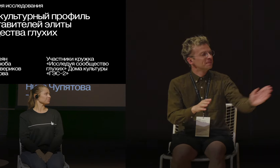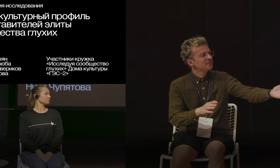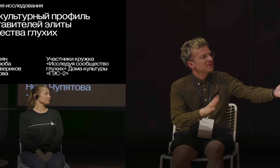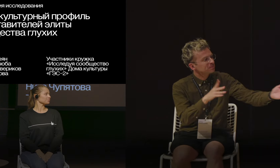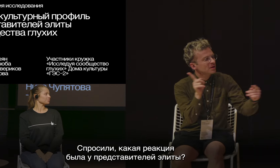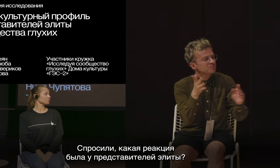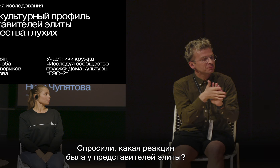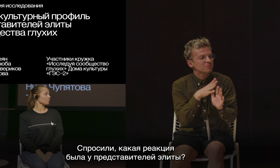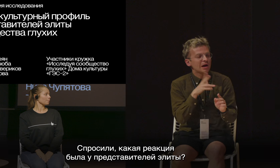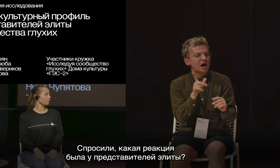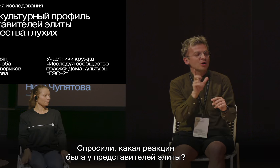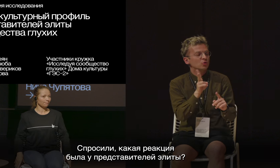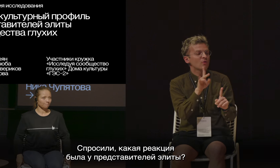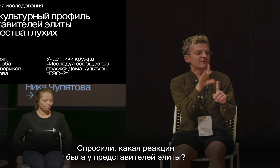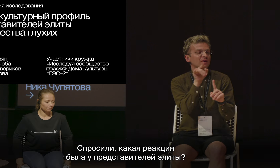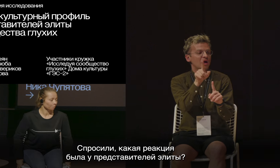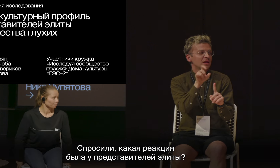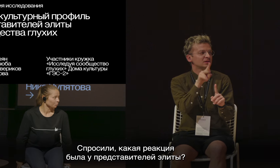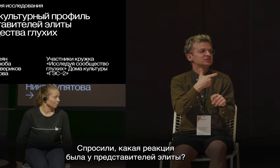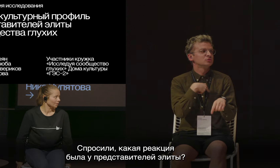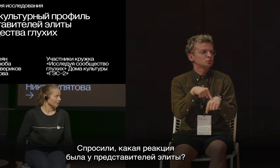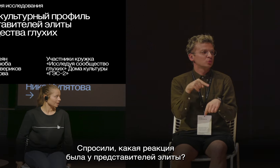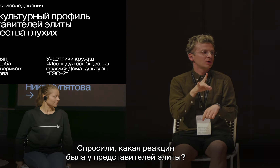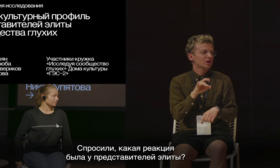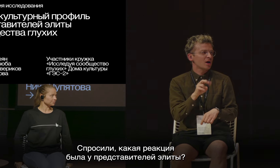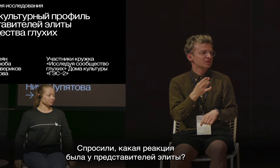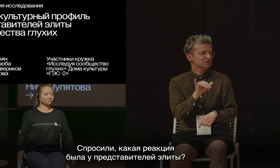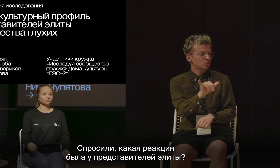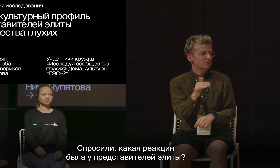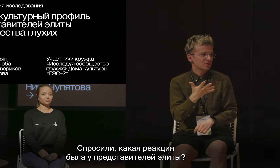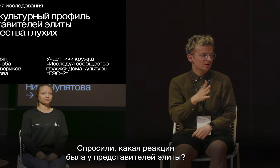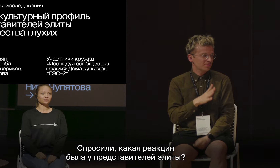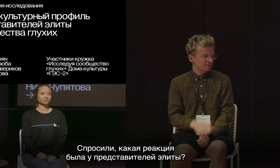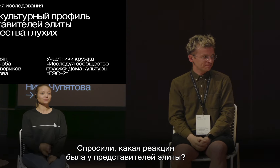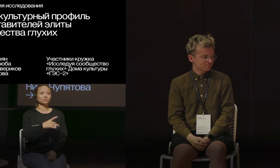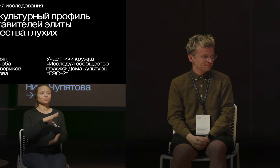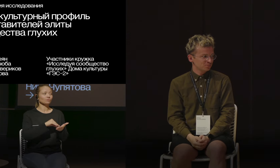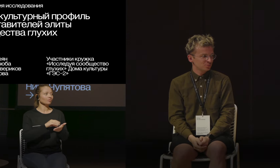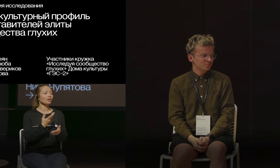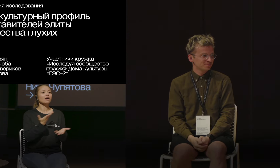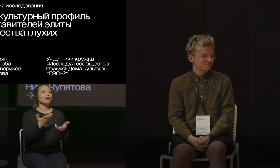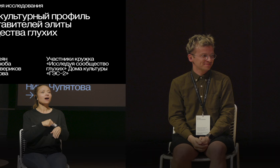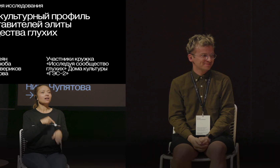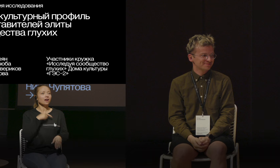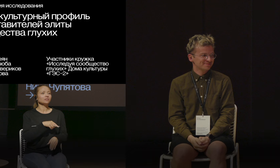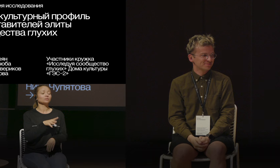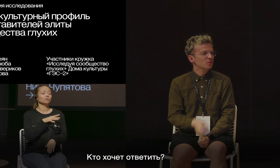Так, непонятен был вопрос. Еще раз повторяется. Какая реакция была у элиты на